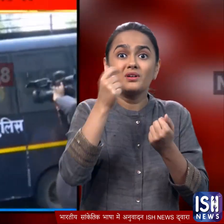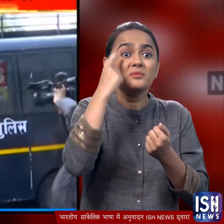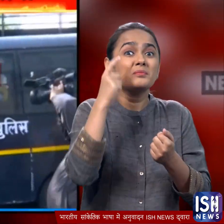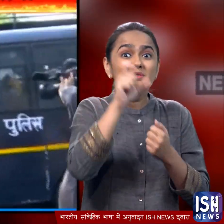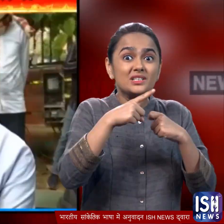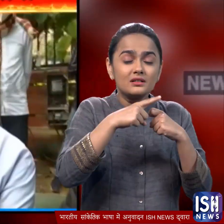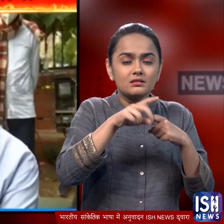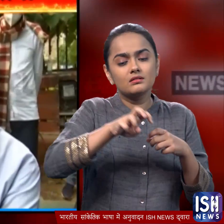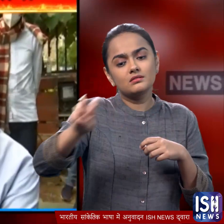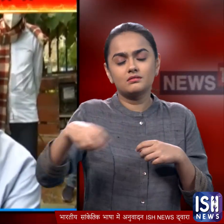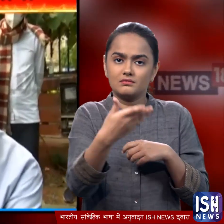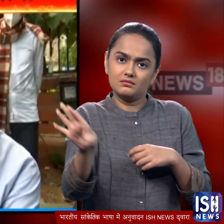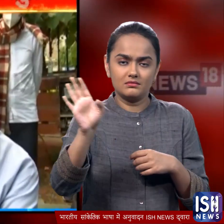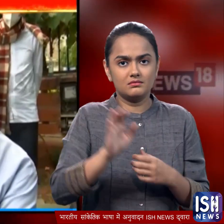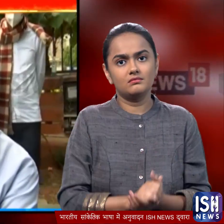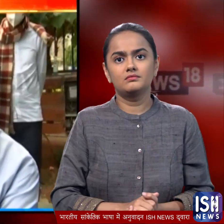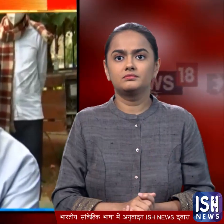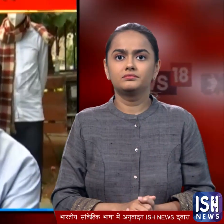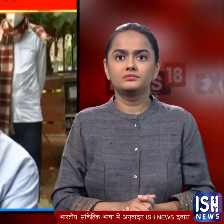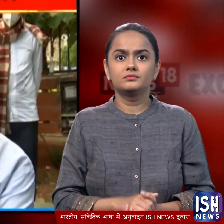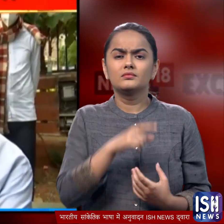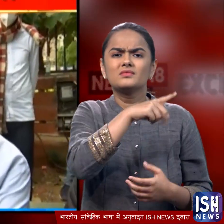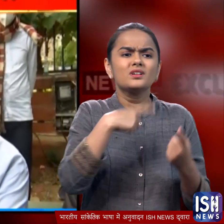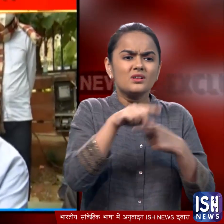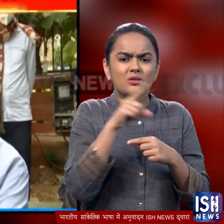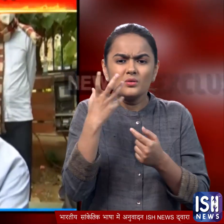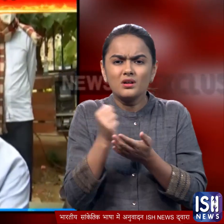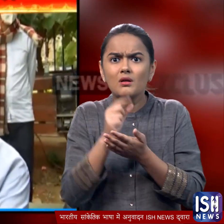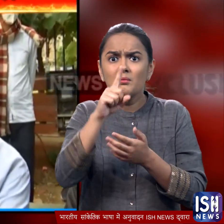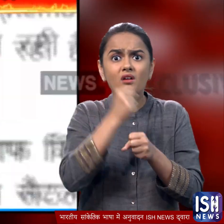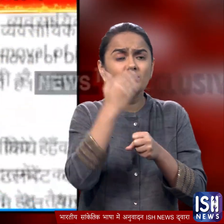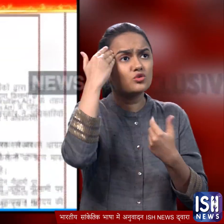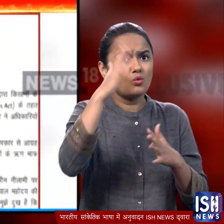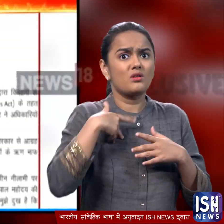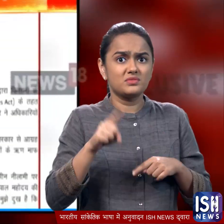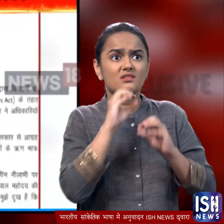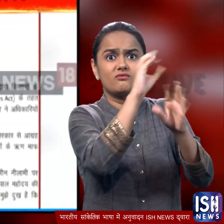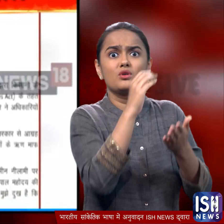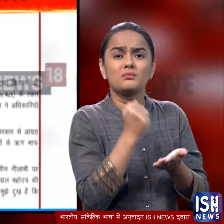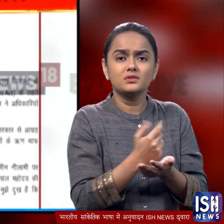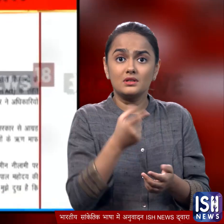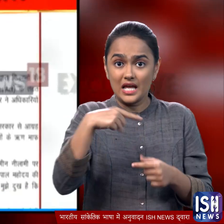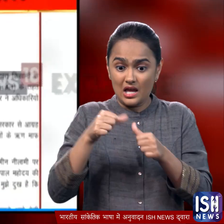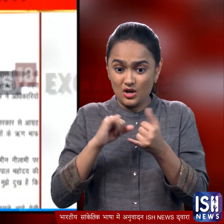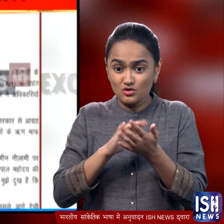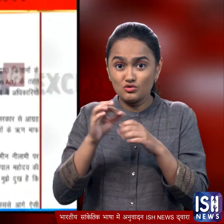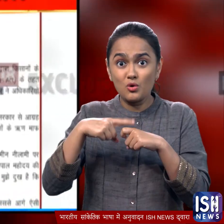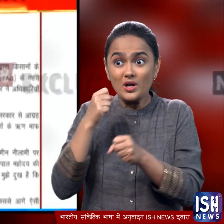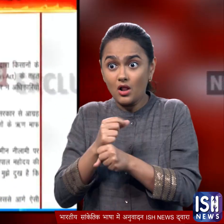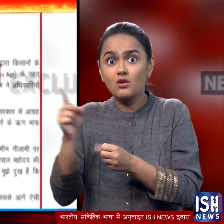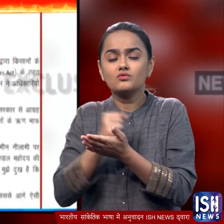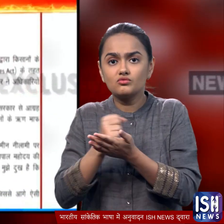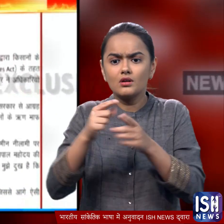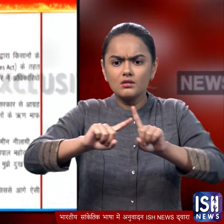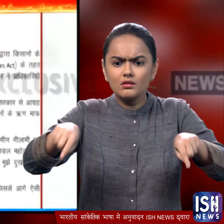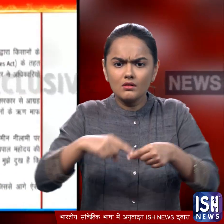गाड़ी से उतार दिया गया। ये किसान सारी अपनी पीड़ा सुनाना चाहते थे, जो शायद सरकार को पता नहीं है। इस बीच मुख्यमंत्री अशोक गहलोत ने जमीन की नीलामी